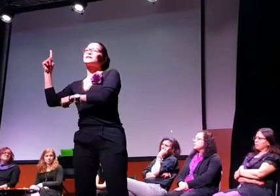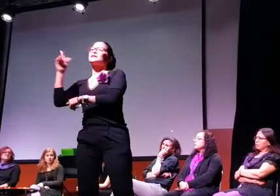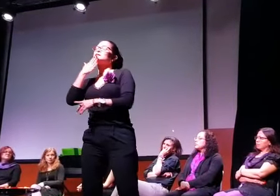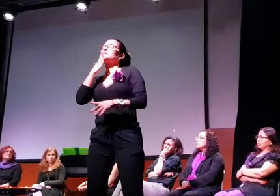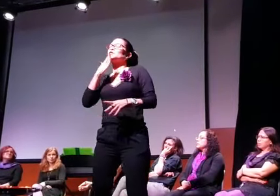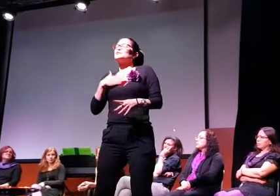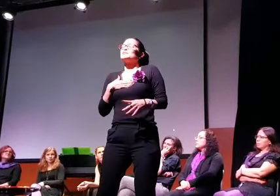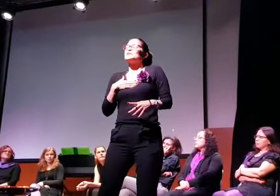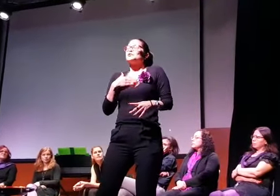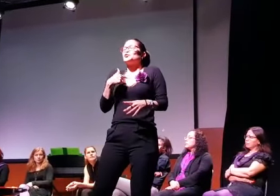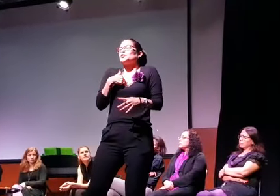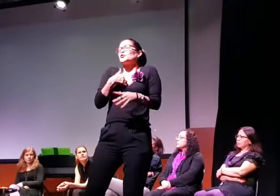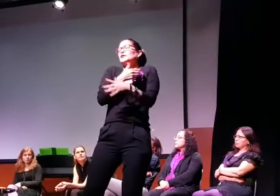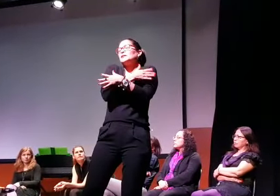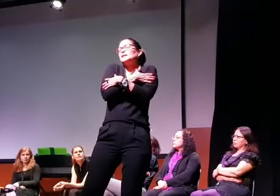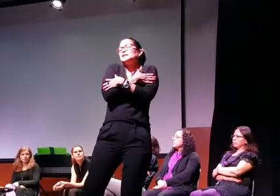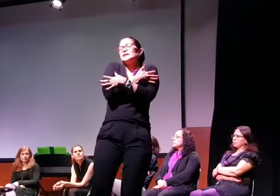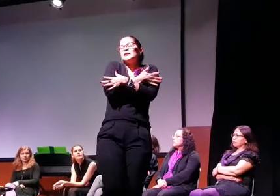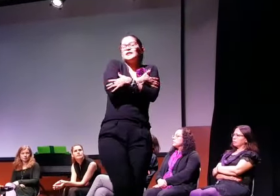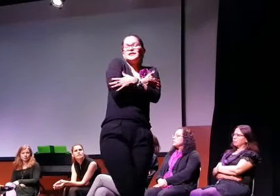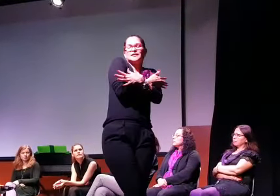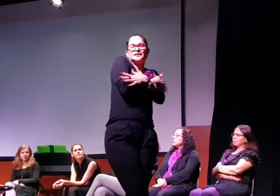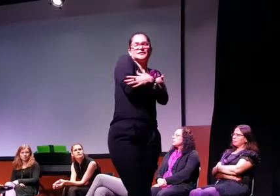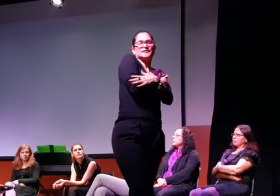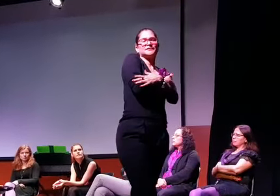A los signos abraza.